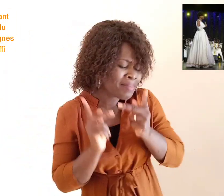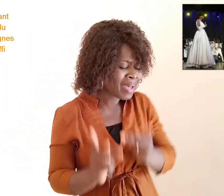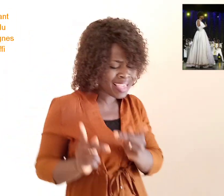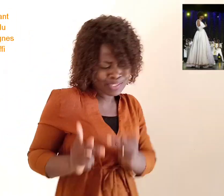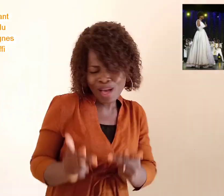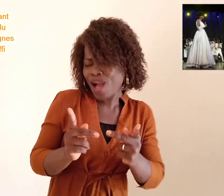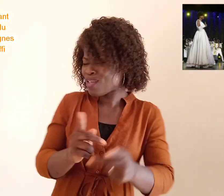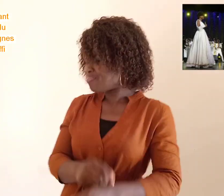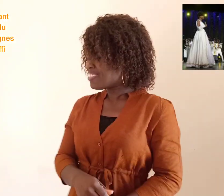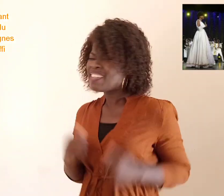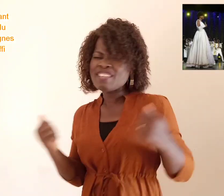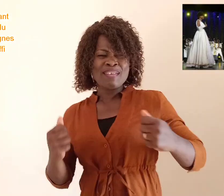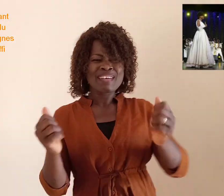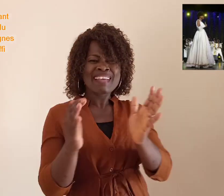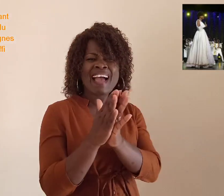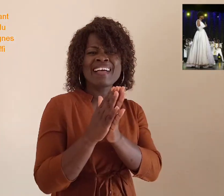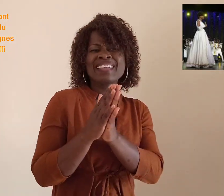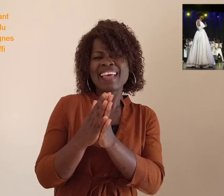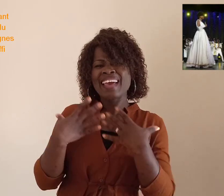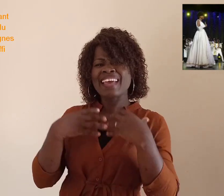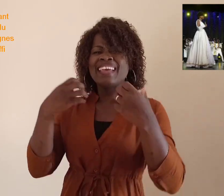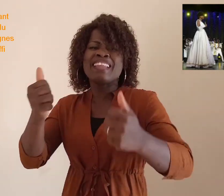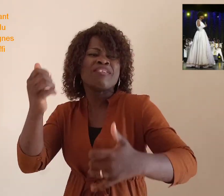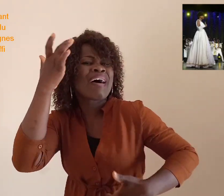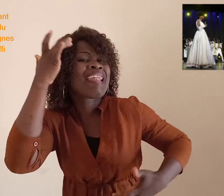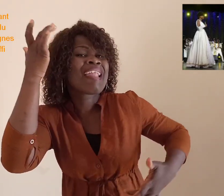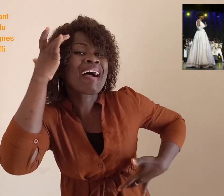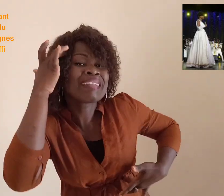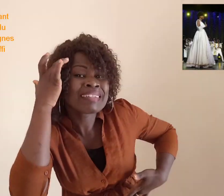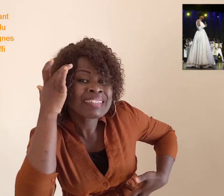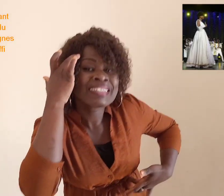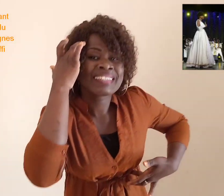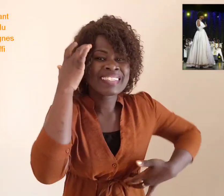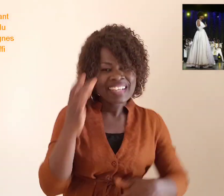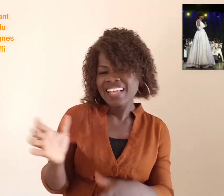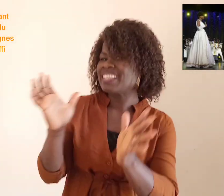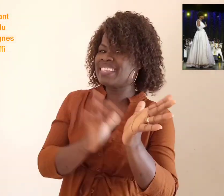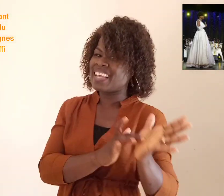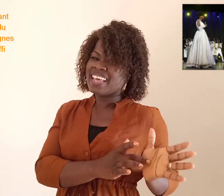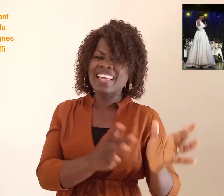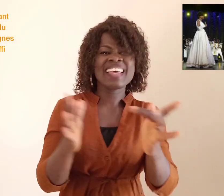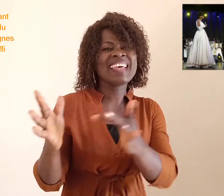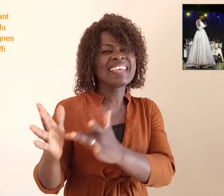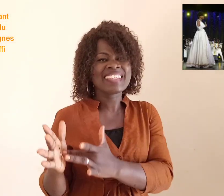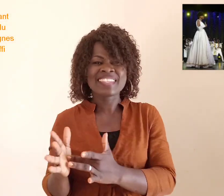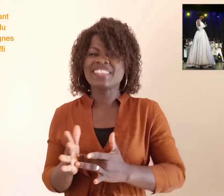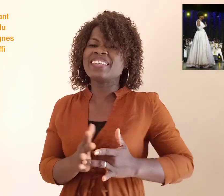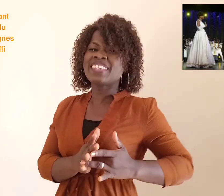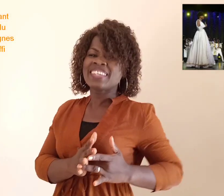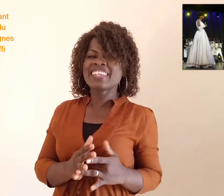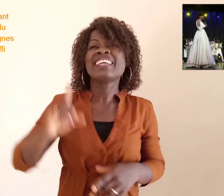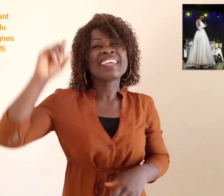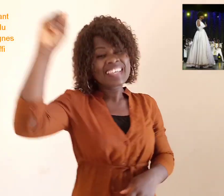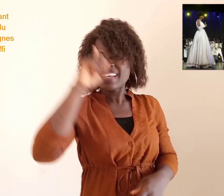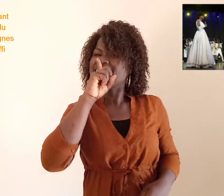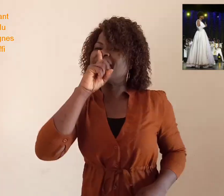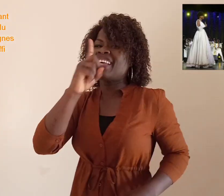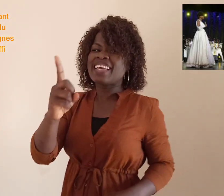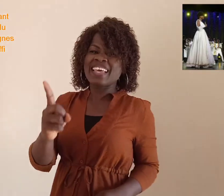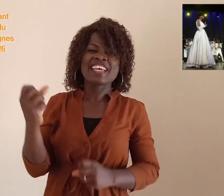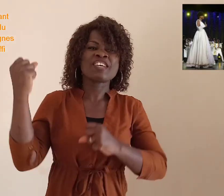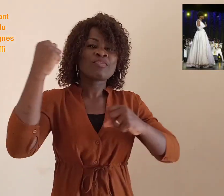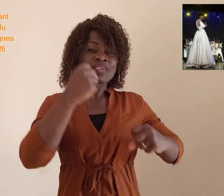puissant Alléluia Tu guéris les malades Tu guéris les malades Au nom